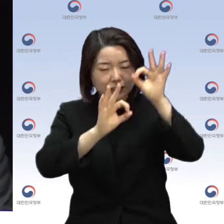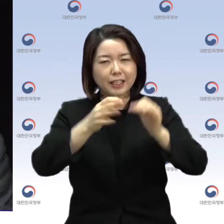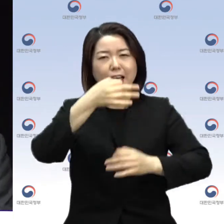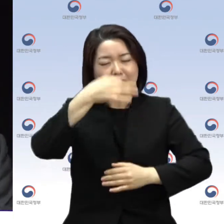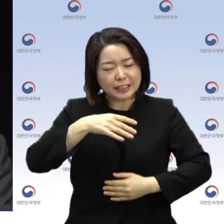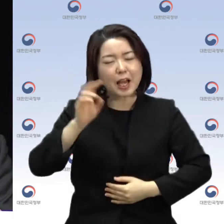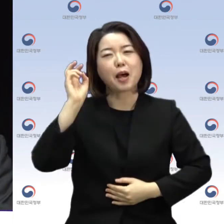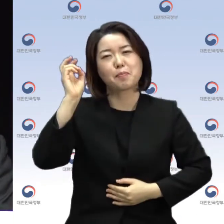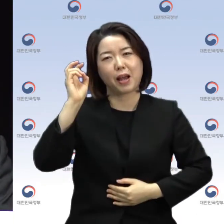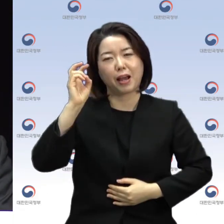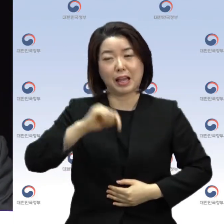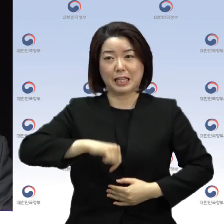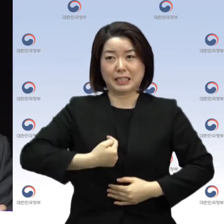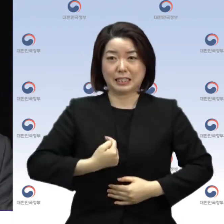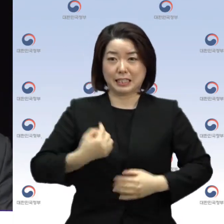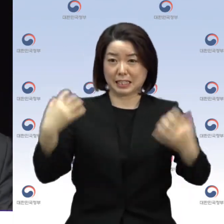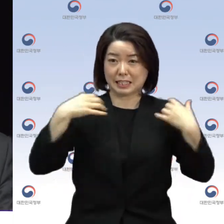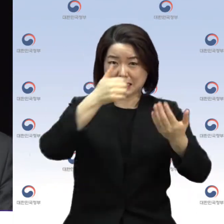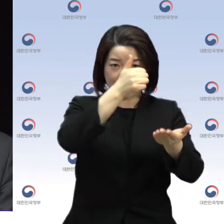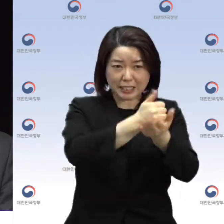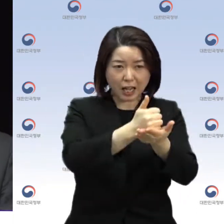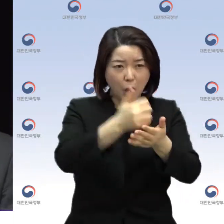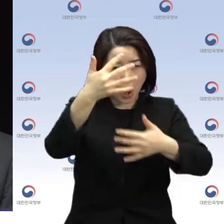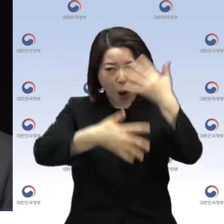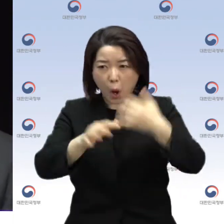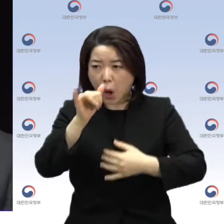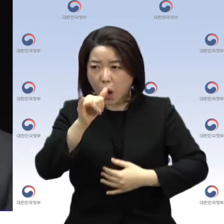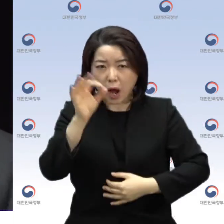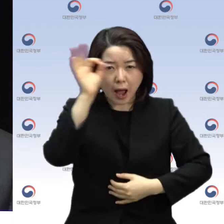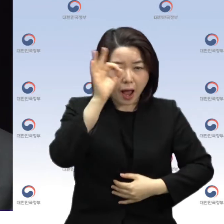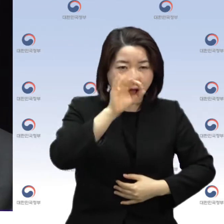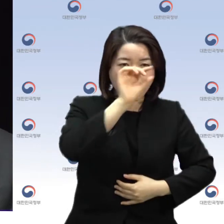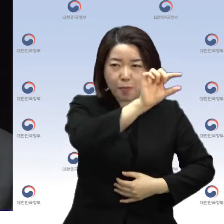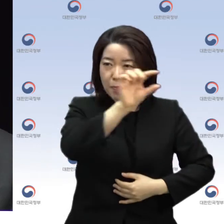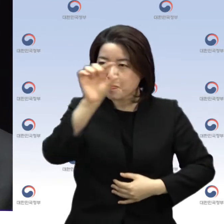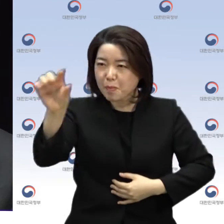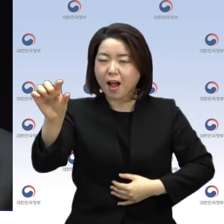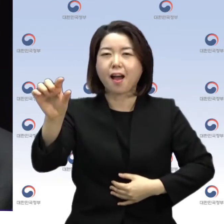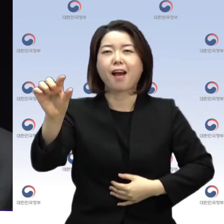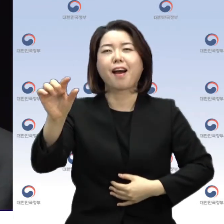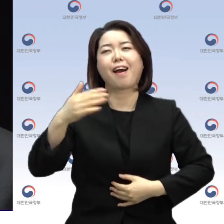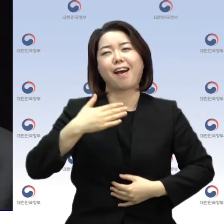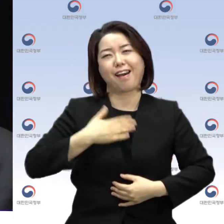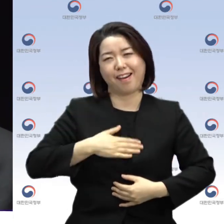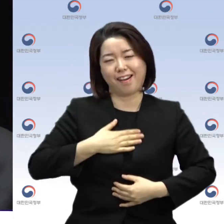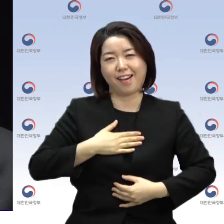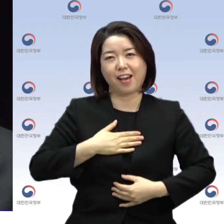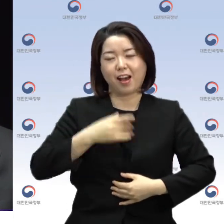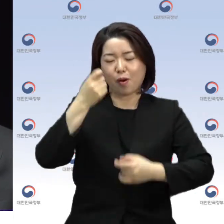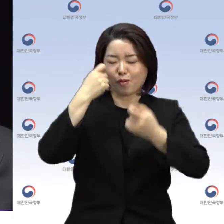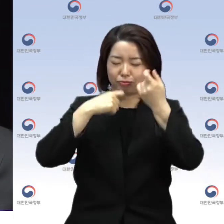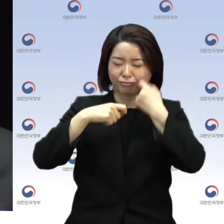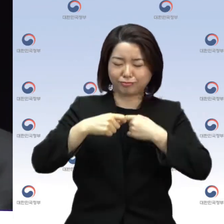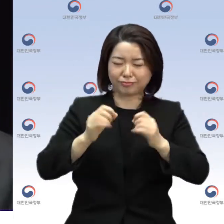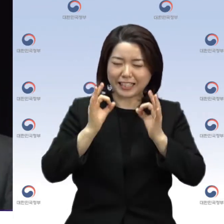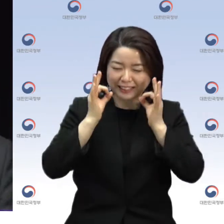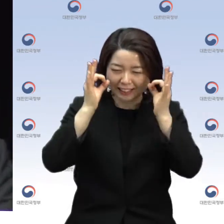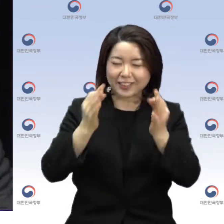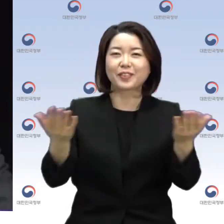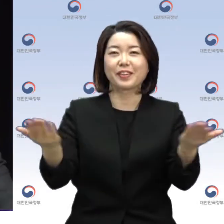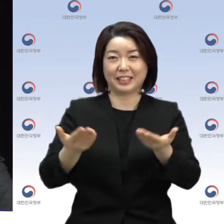그래서 자기 장관 혹시 있는가 하고 그리고 재빨리 넣은 것을 제가 봤습니다. 눈물겨운